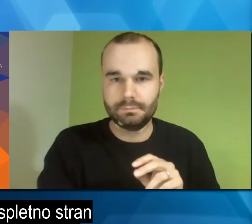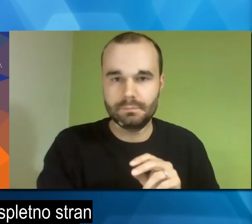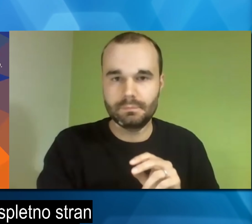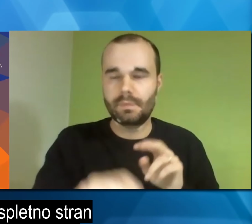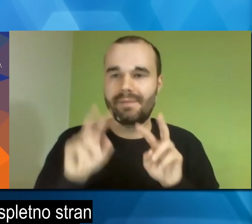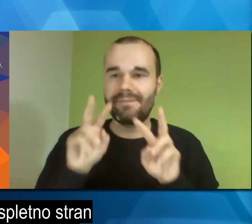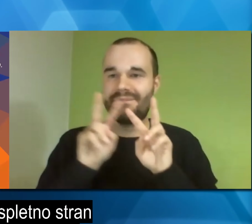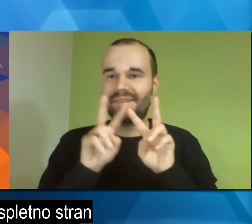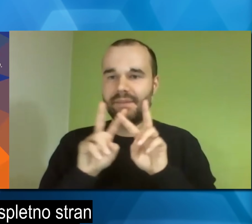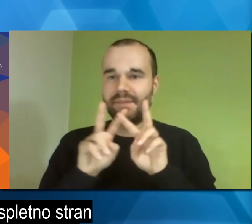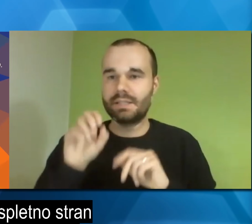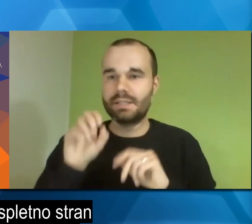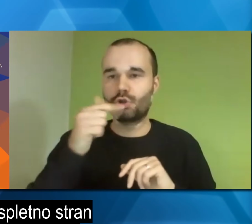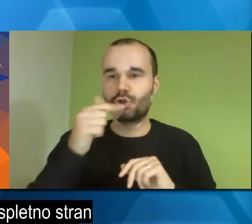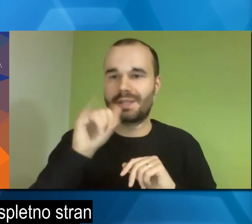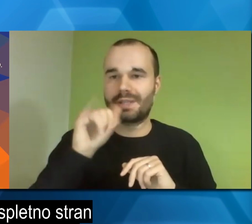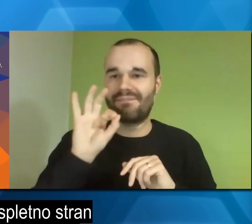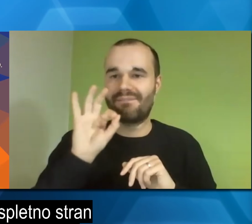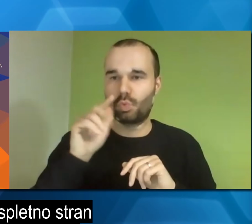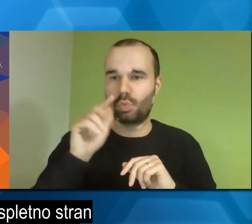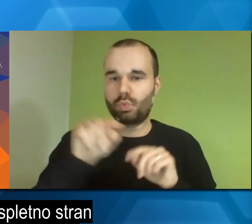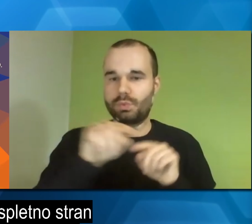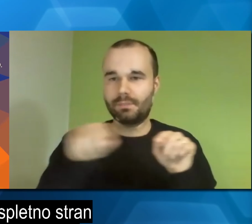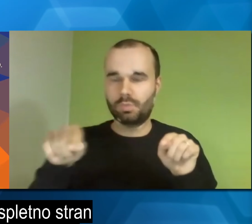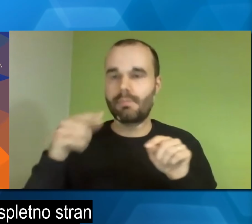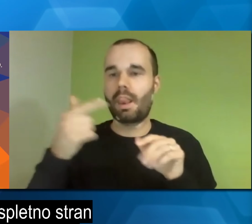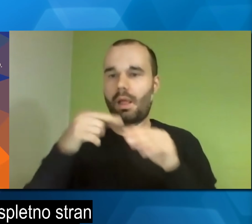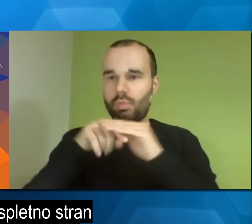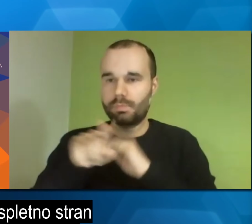Lahko obiščete spletno stran